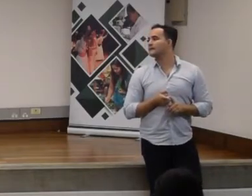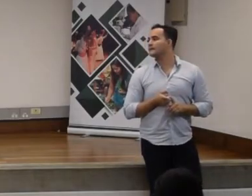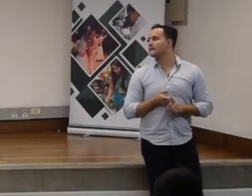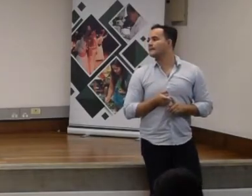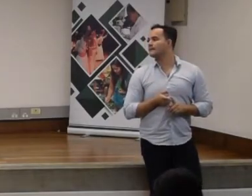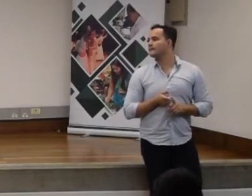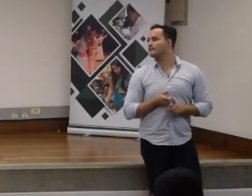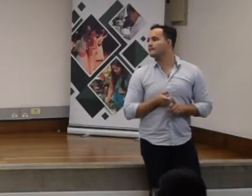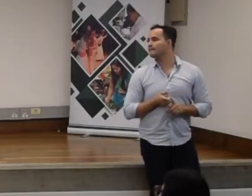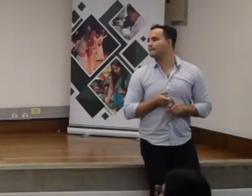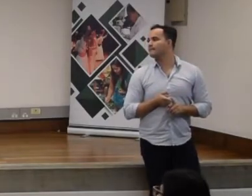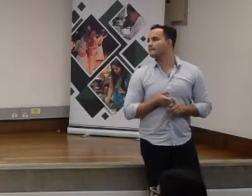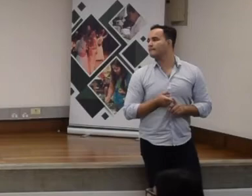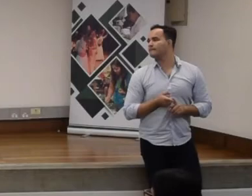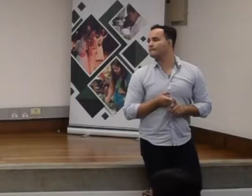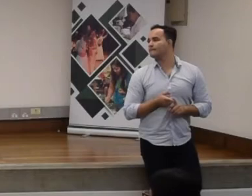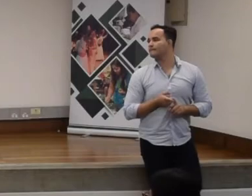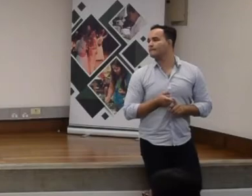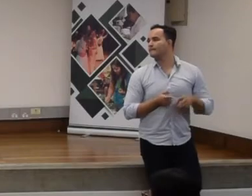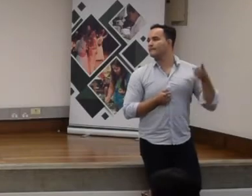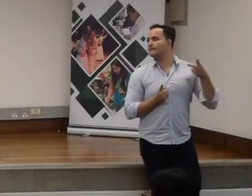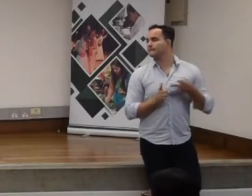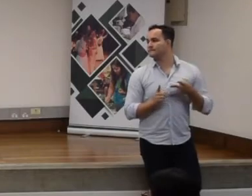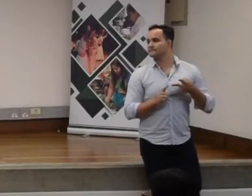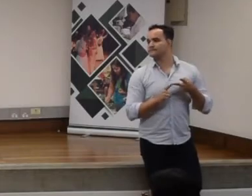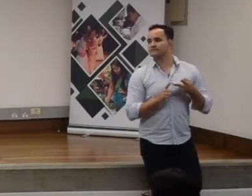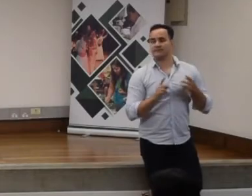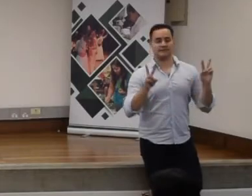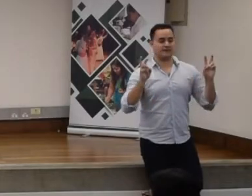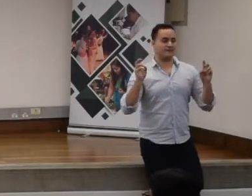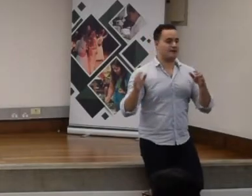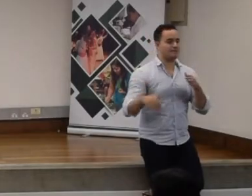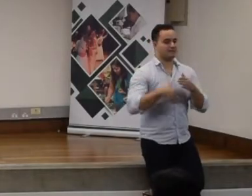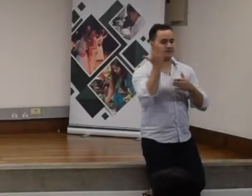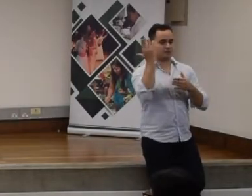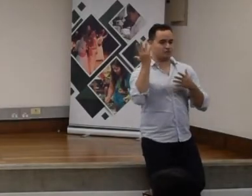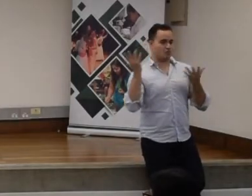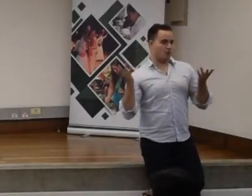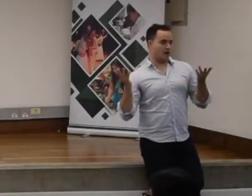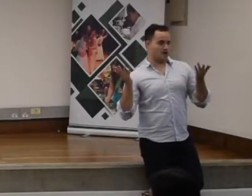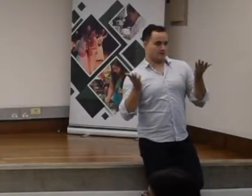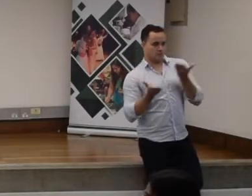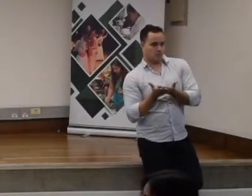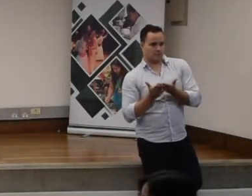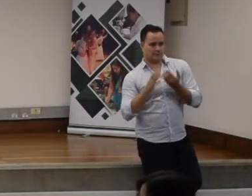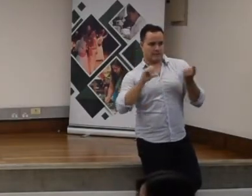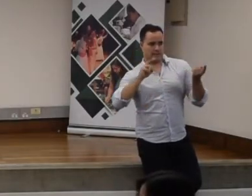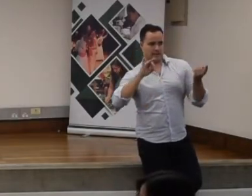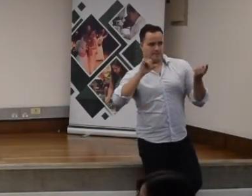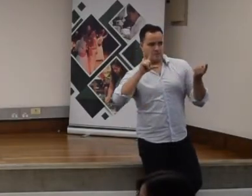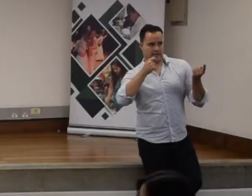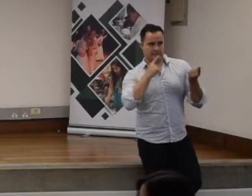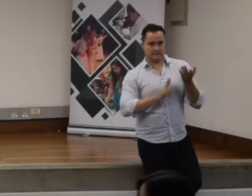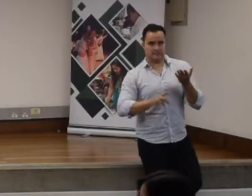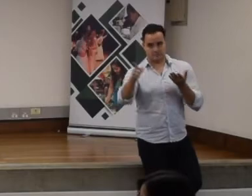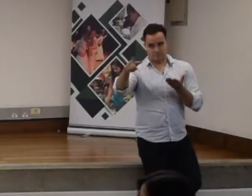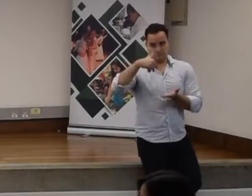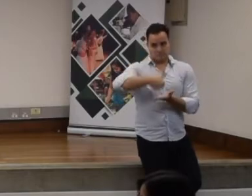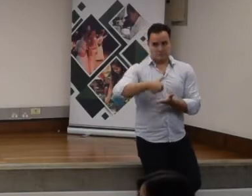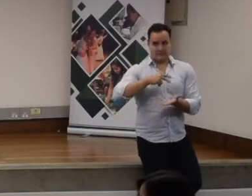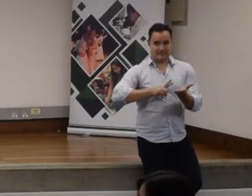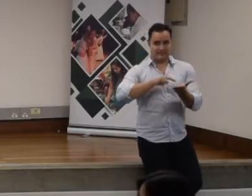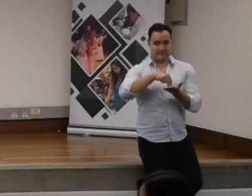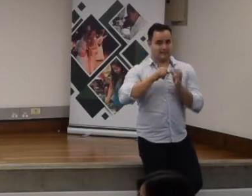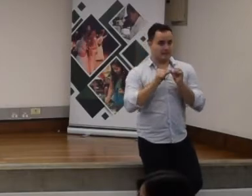tiene que ver con por qué tema empezamos a trabajar. Cami había sugerido el tema de dignidad, permanencia